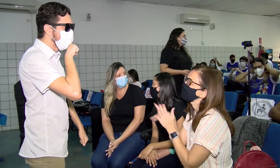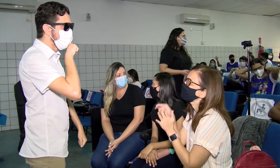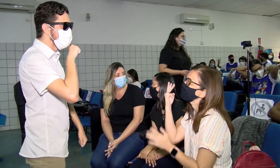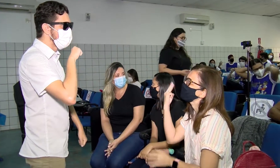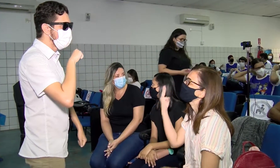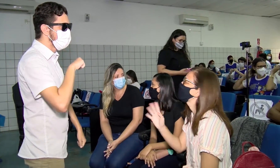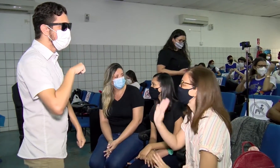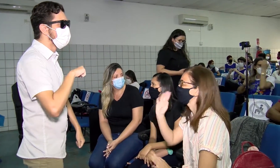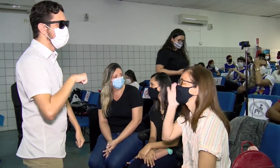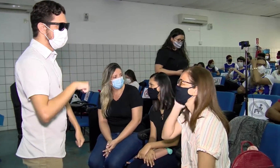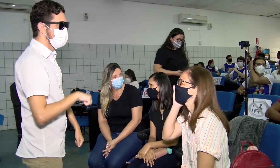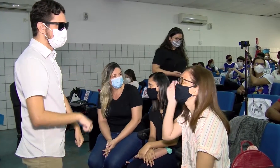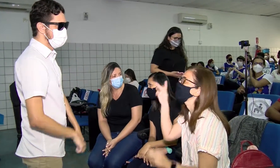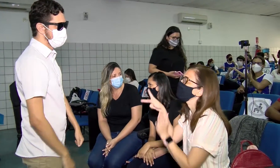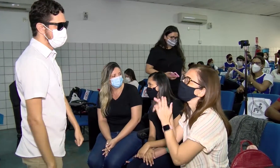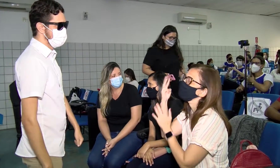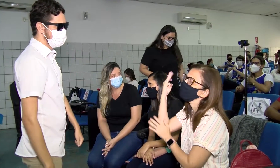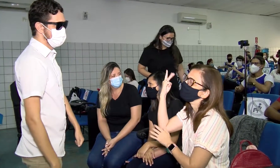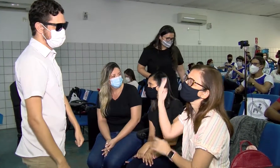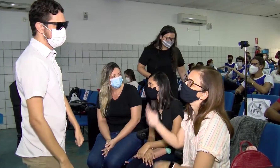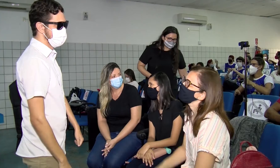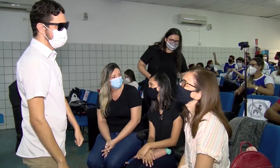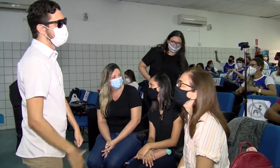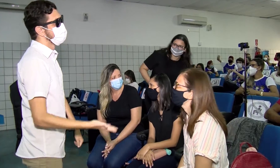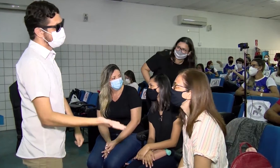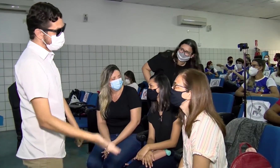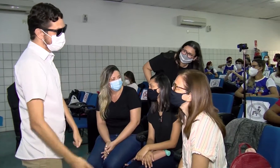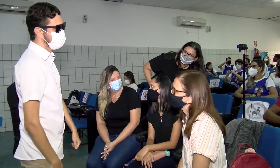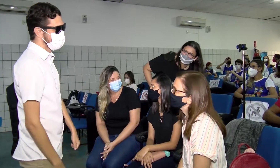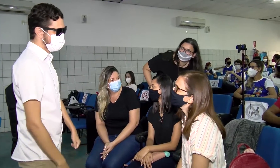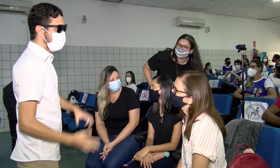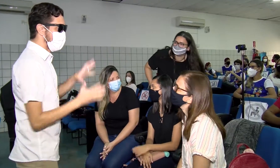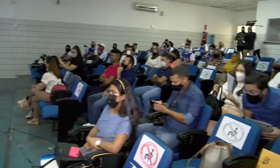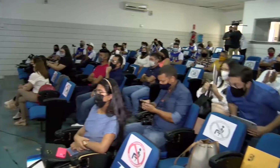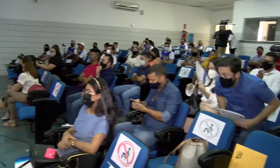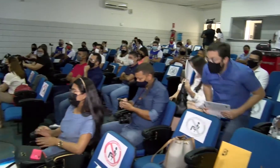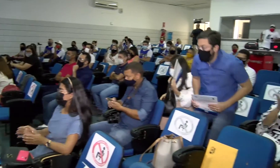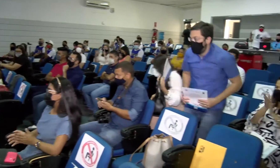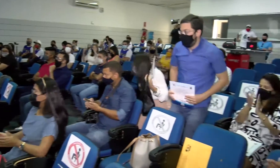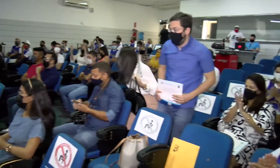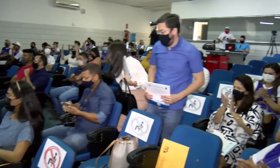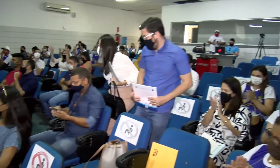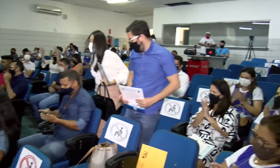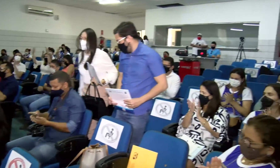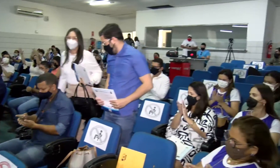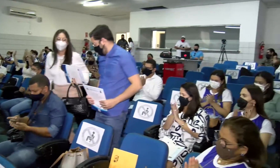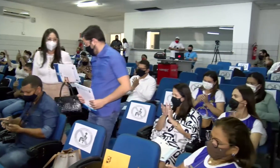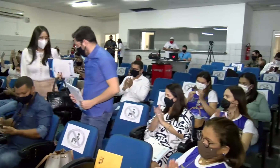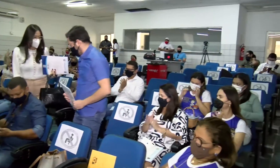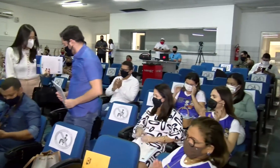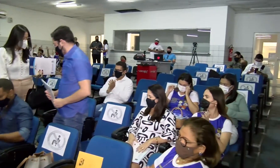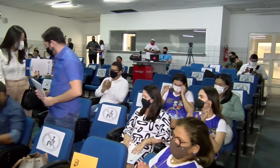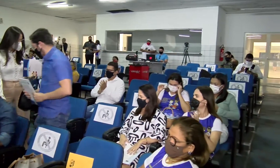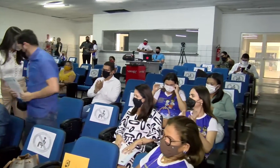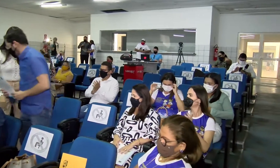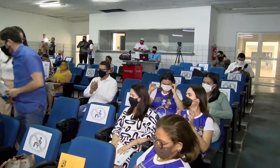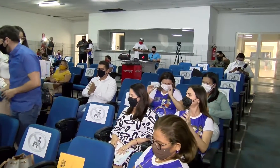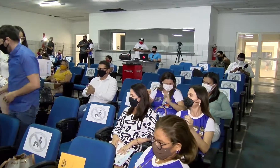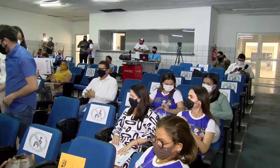Mas como muitos moram na zona rural do município e quase não tem sinal de internet, este ano as